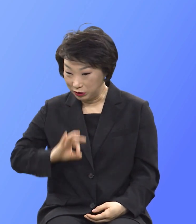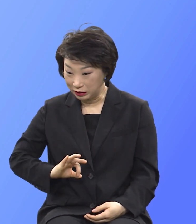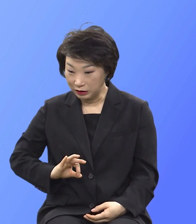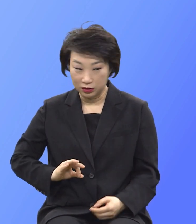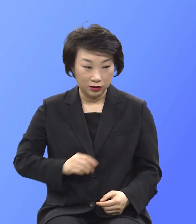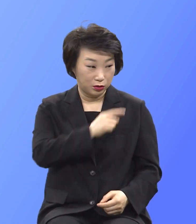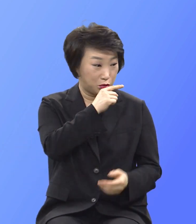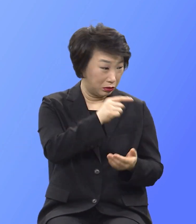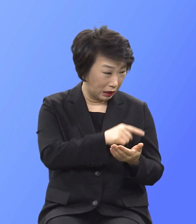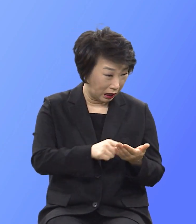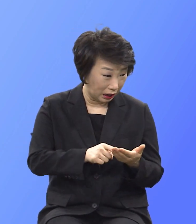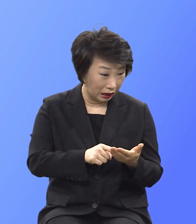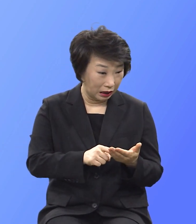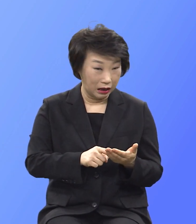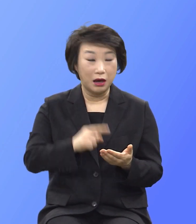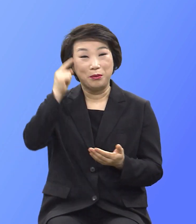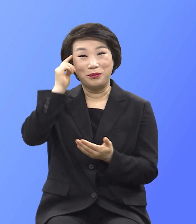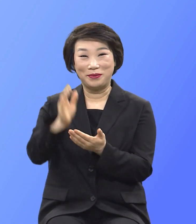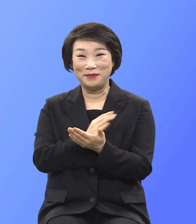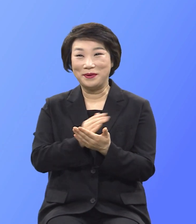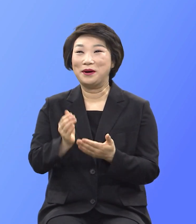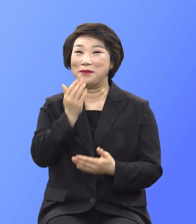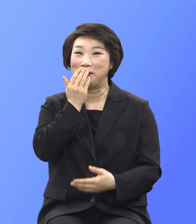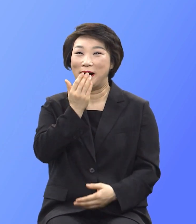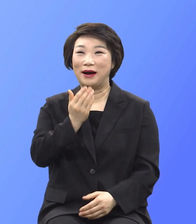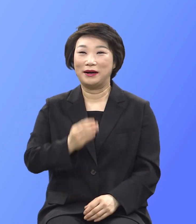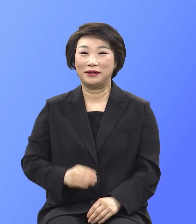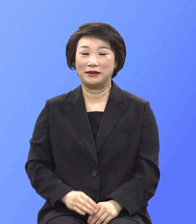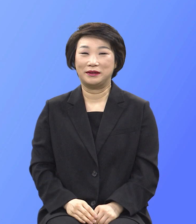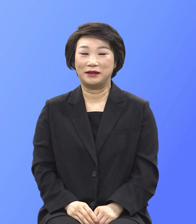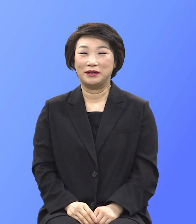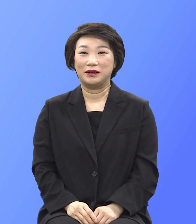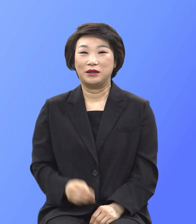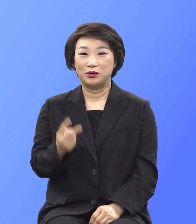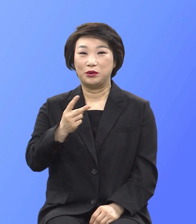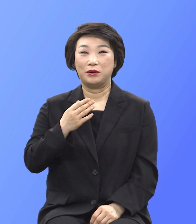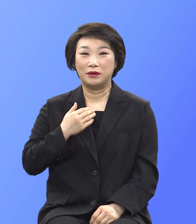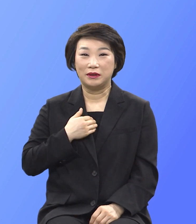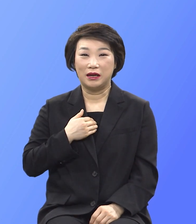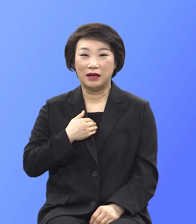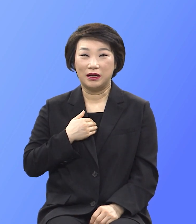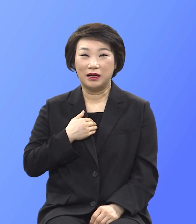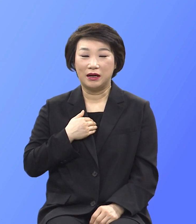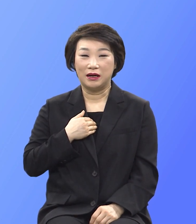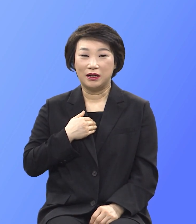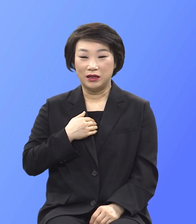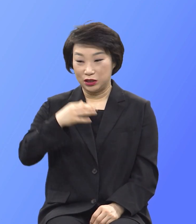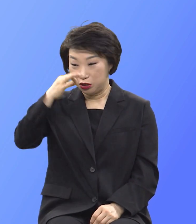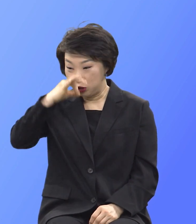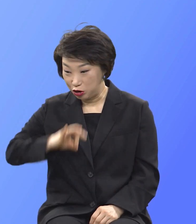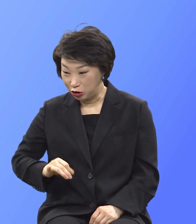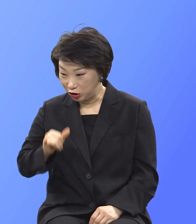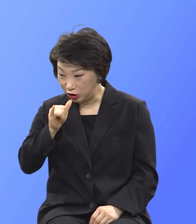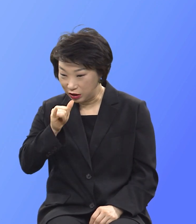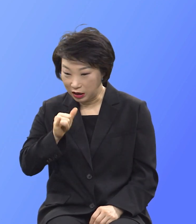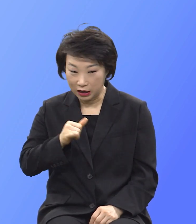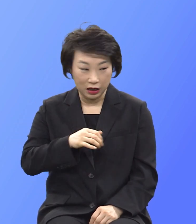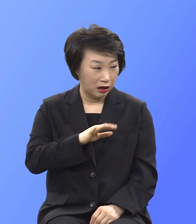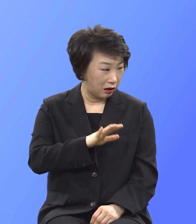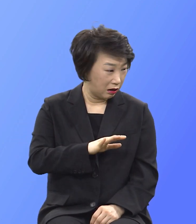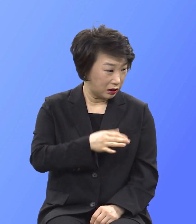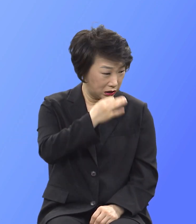유익이냐, 손해인가를 분별하고 그리고 내게 수지가